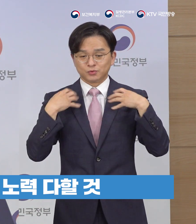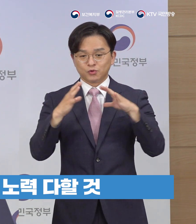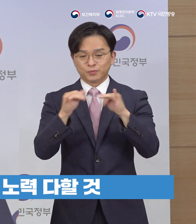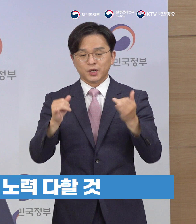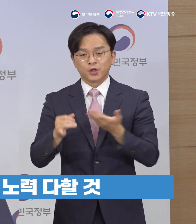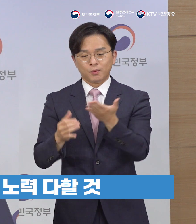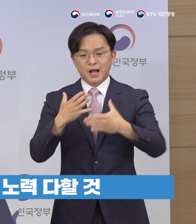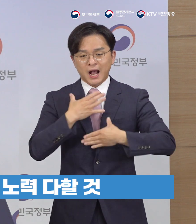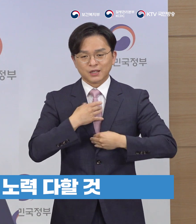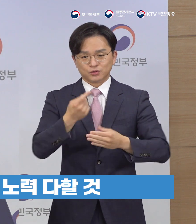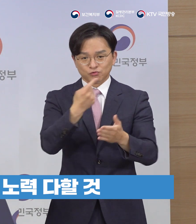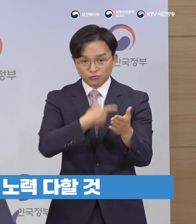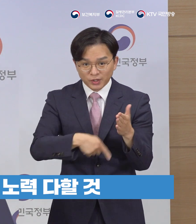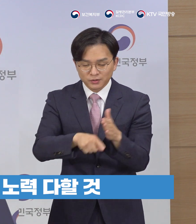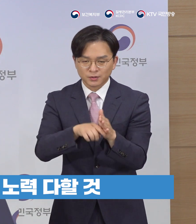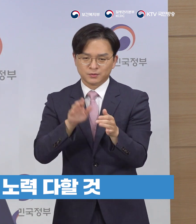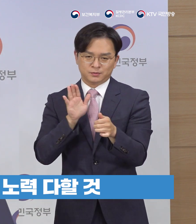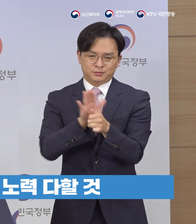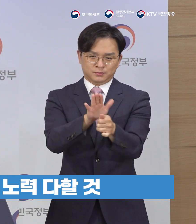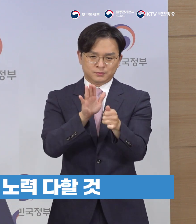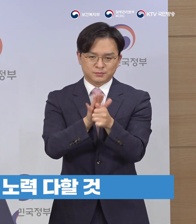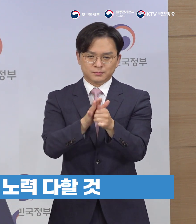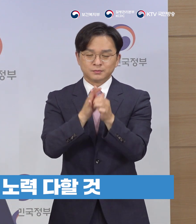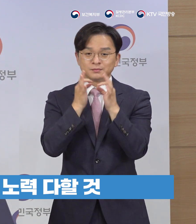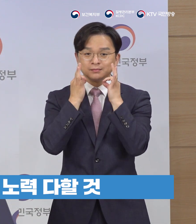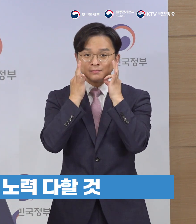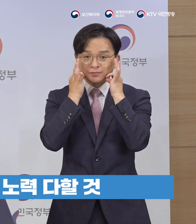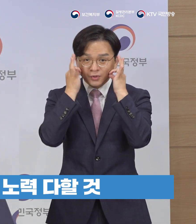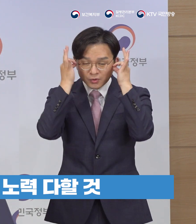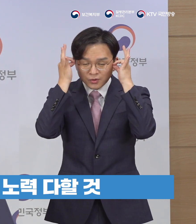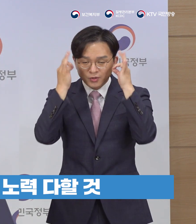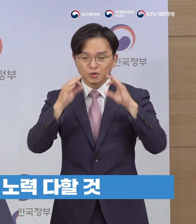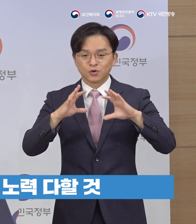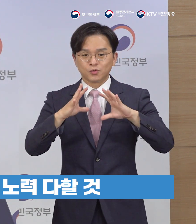정부도 범정부적인 총력을 모아 최선의 노력을